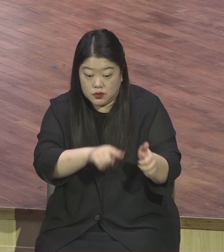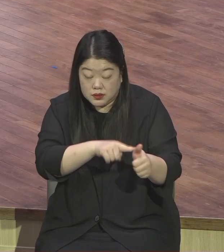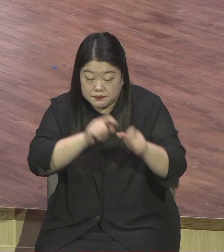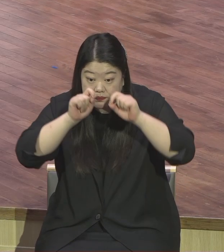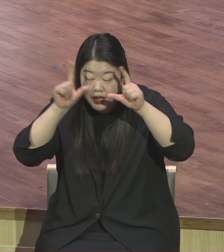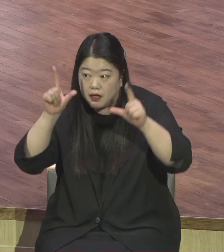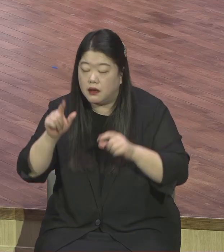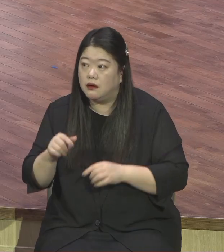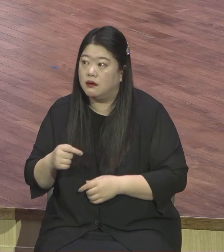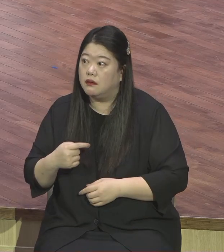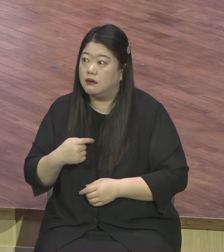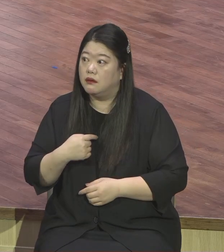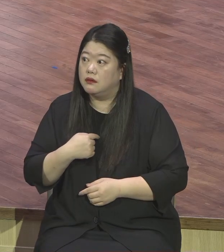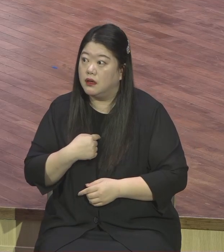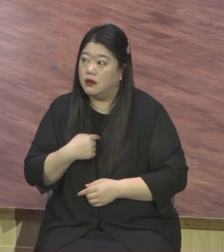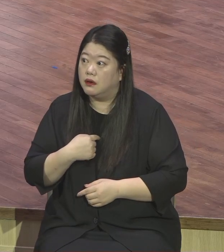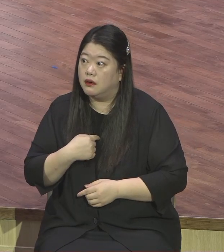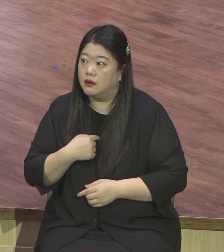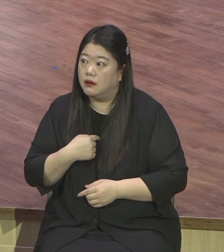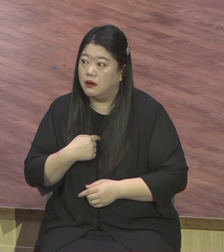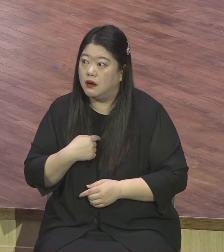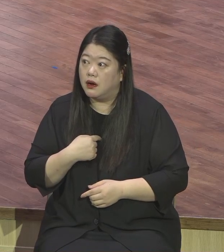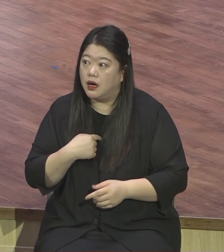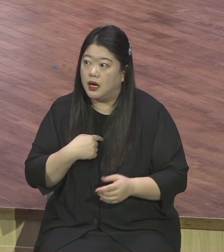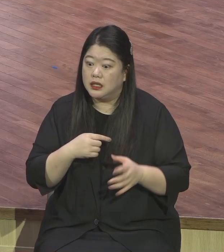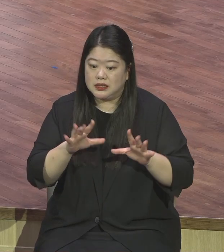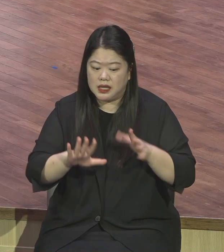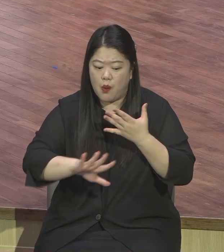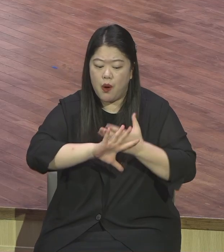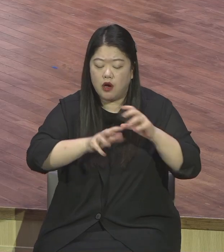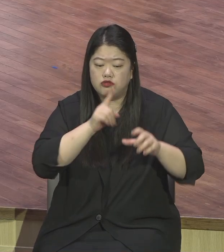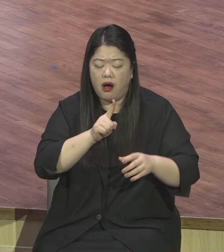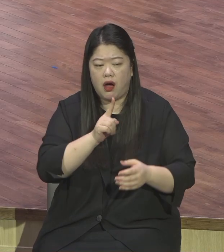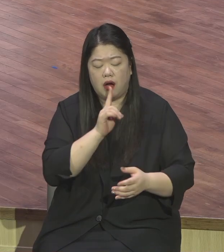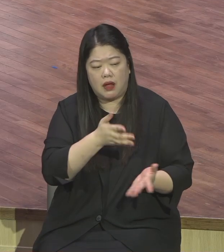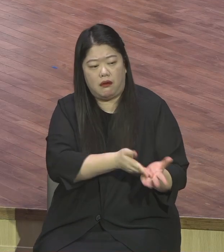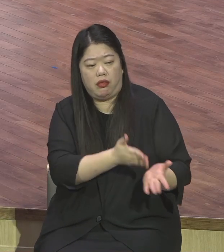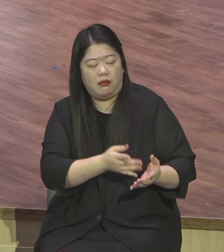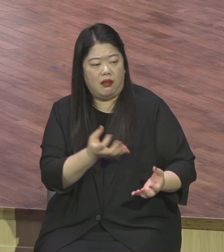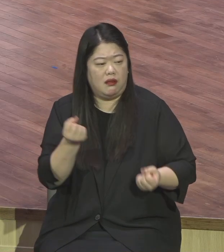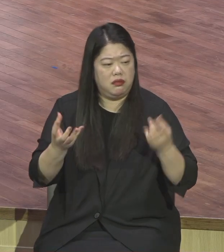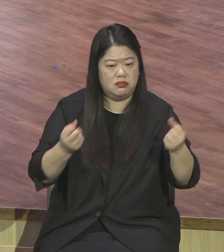이스라엘 자손들에게 복음 전하라고 내가 선택됐구나.